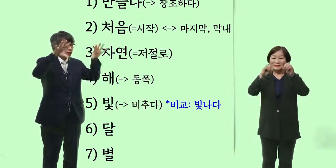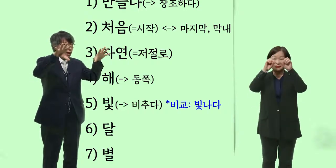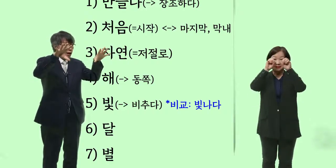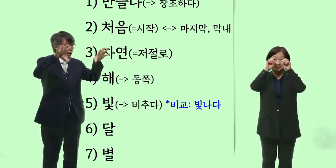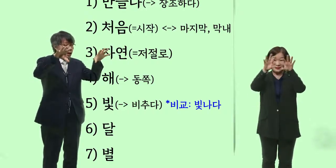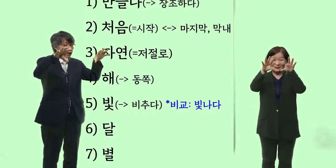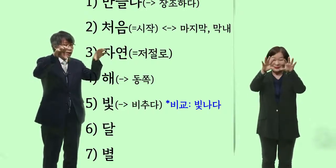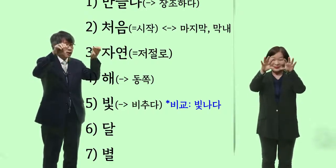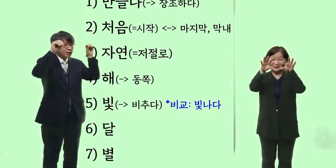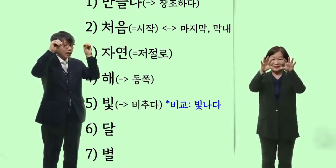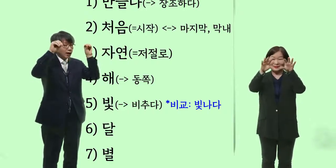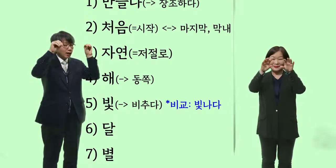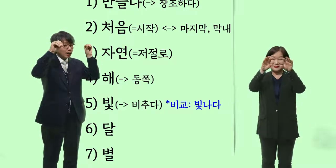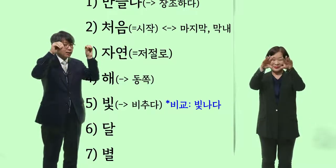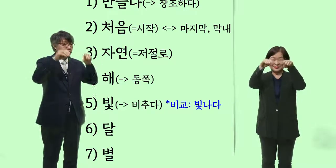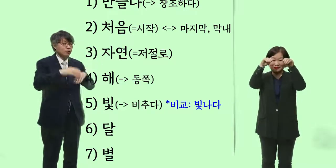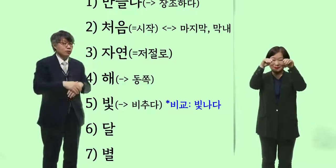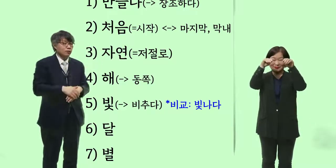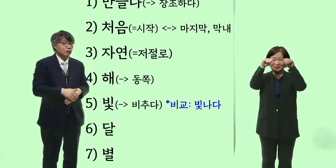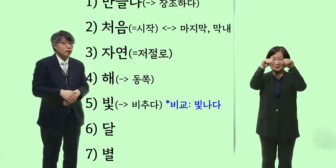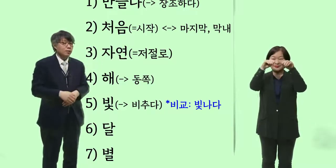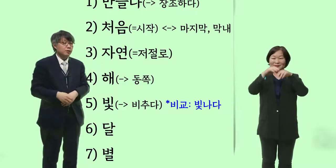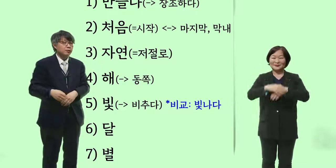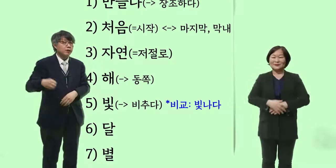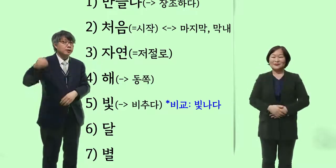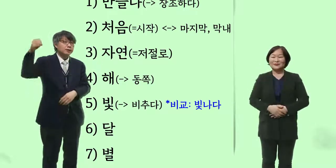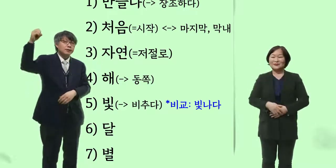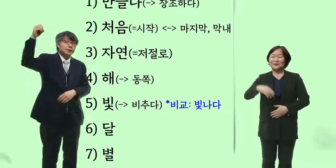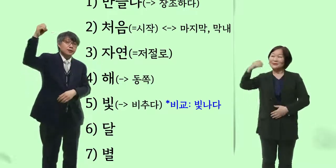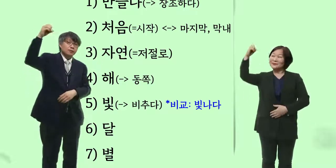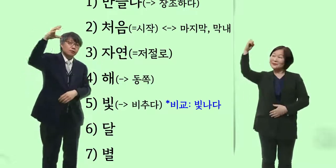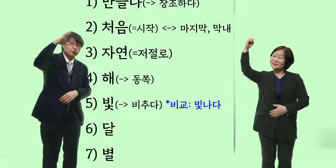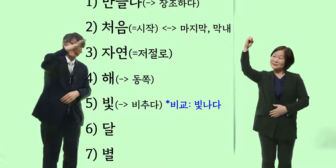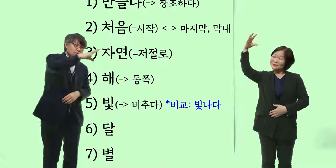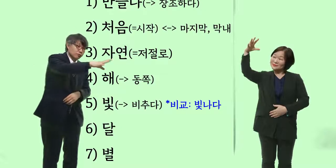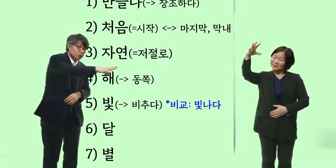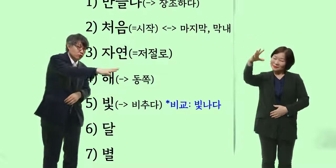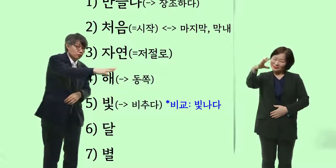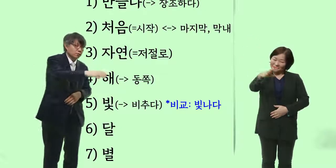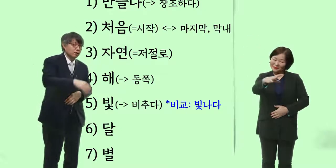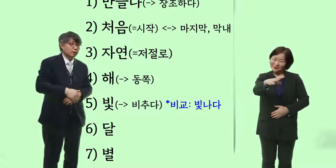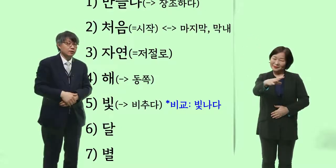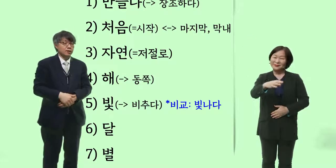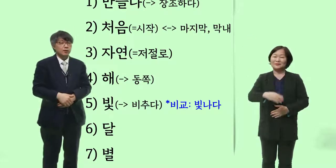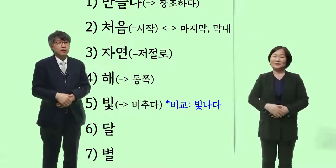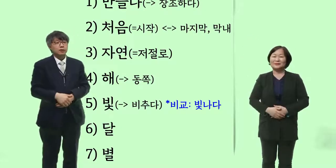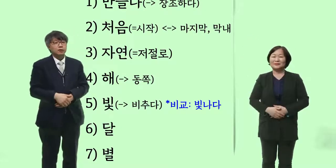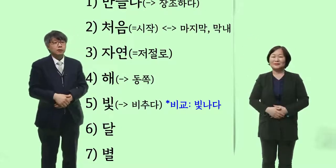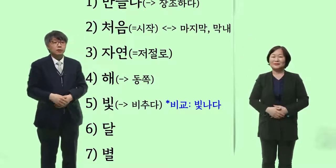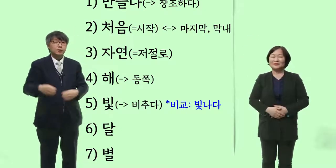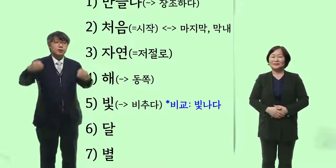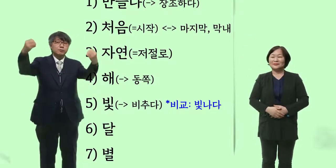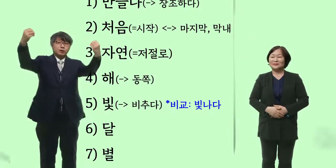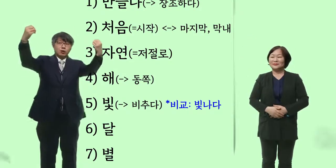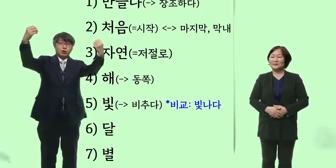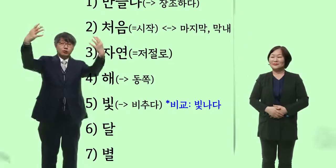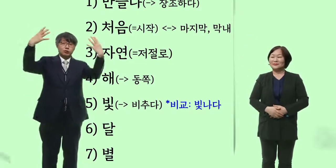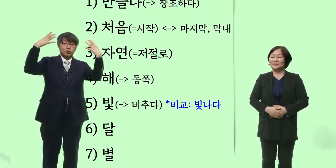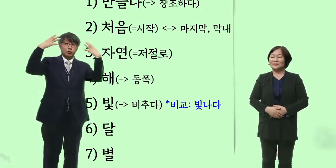켜다, 끄다 이렇게 할 수도 있고요. 비추다는 이렇게 쭉 비춰주는 겁니다. 네, 그래서 빛을